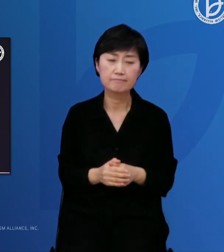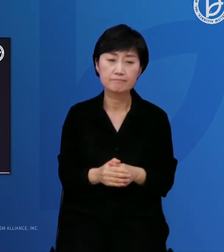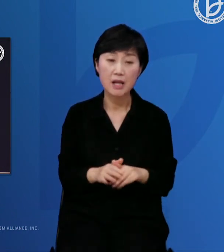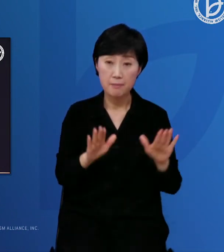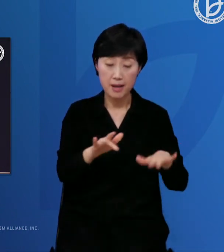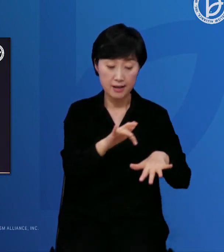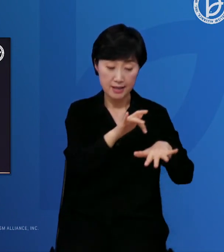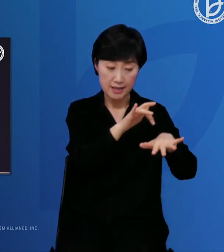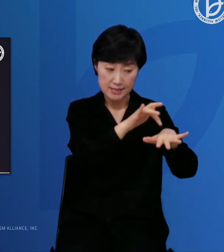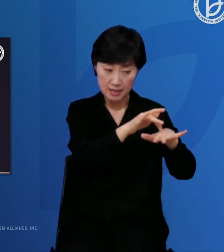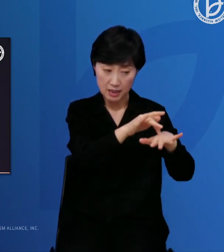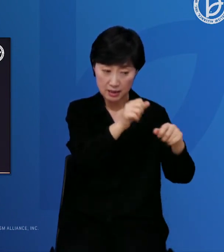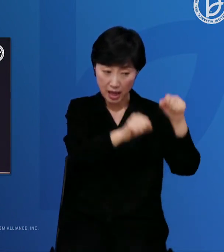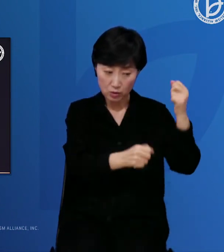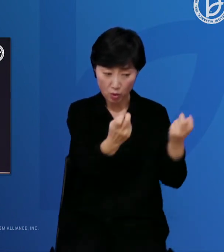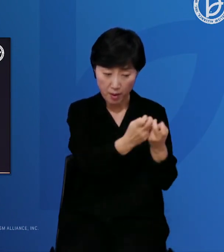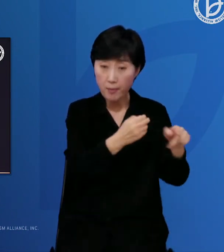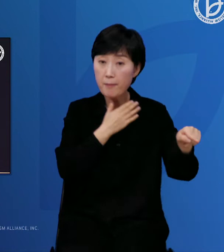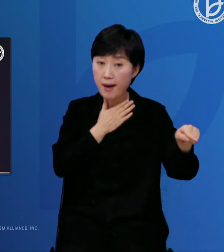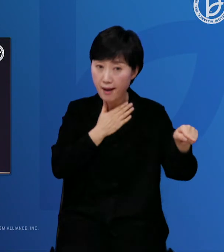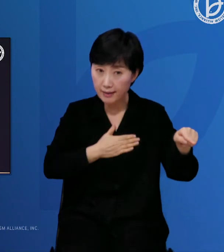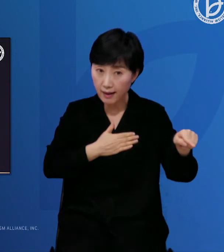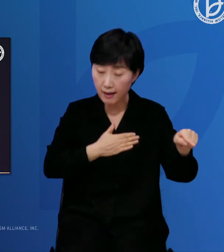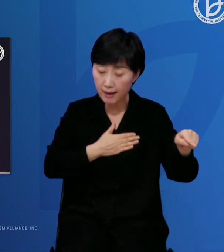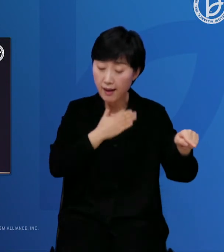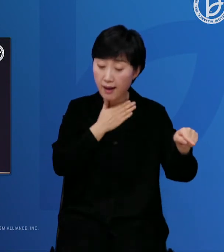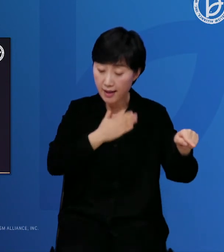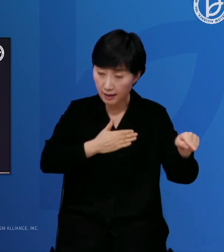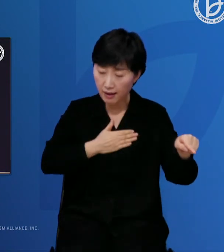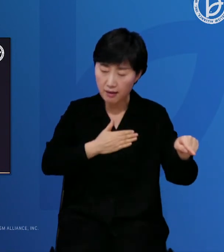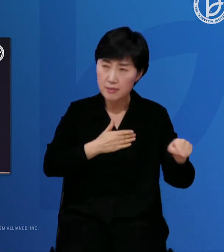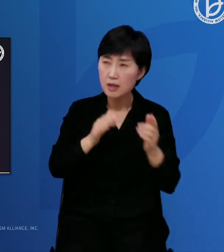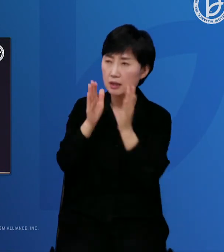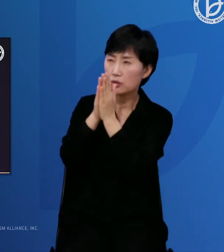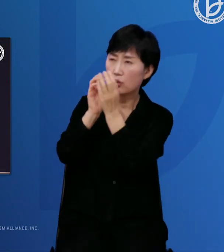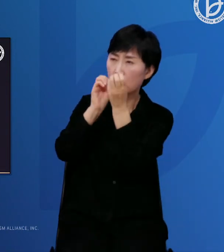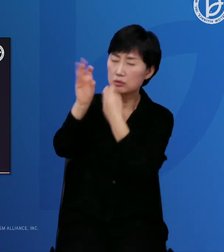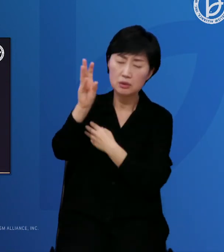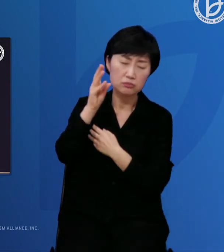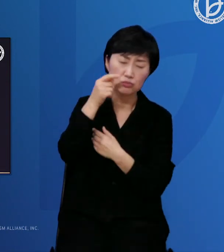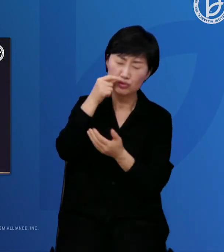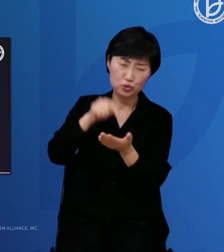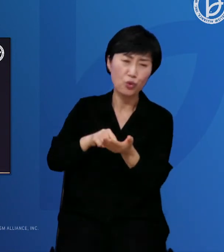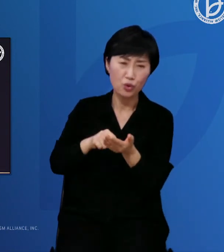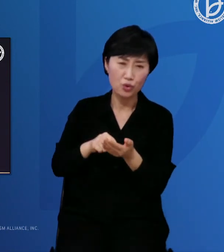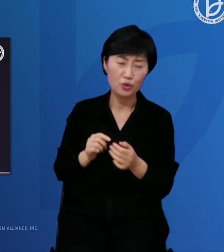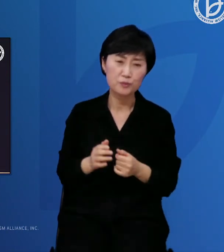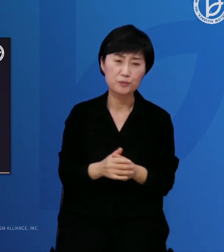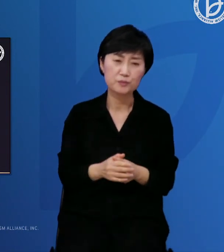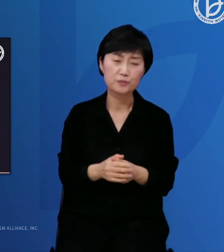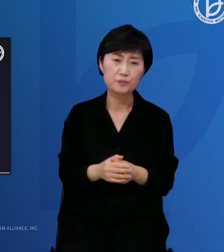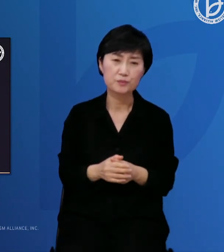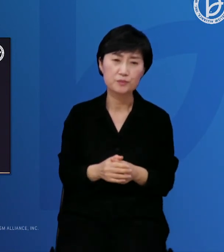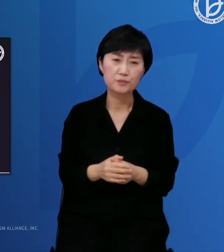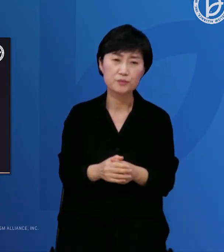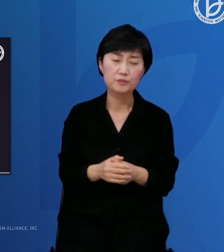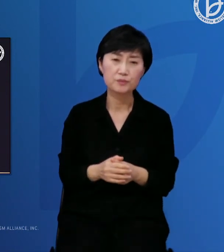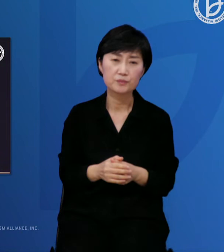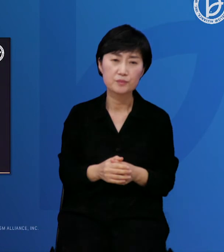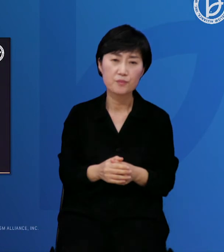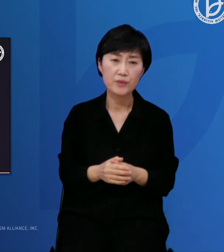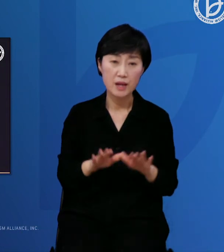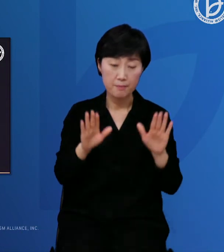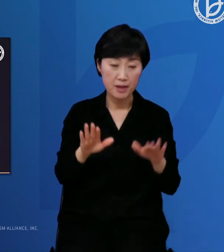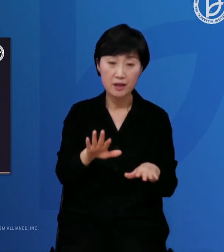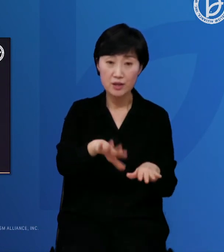사단의 방법을 알면요 큰 응답 받습니다. If you know the methods and the modality of Satan, you can receive great answers. 자, 그럼 먼저